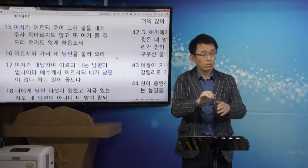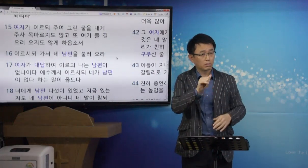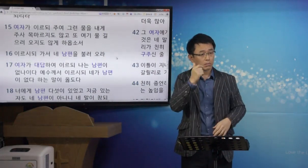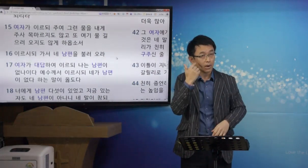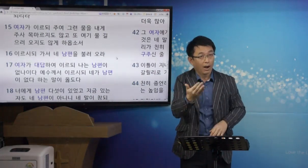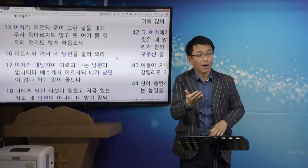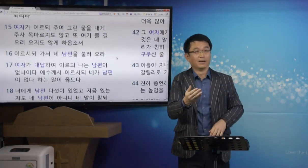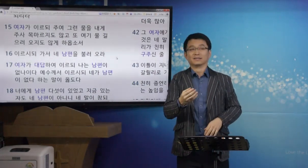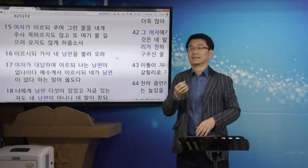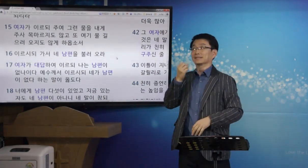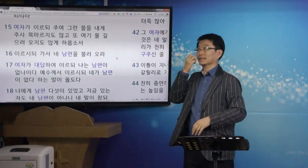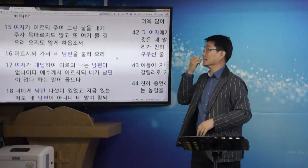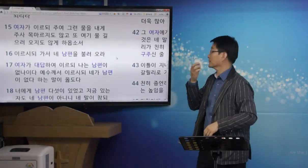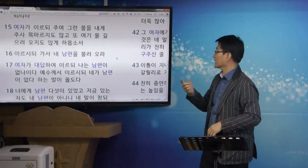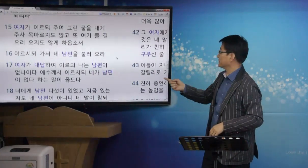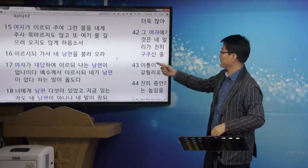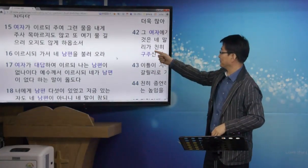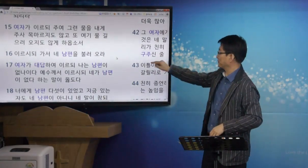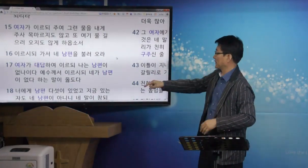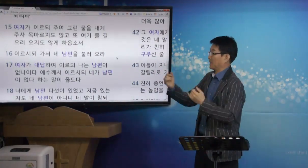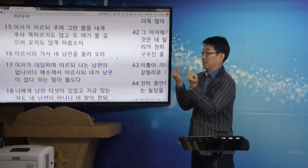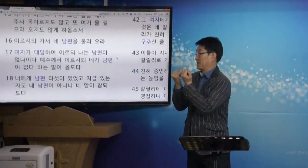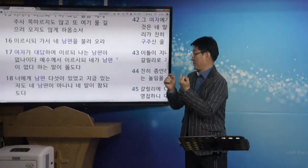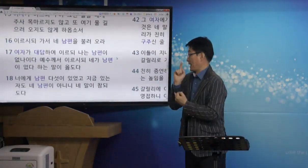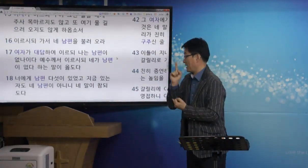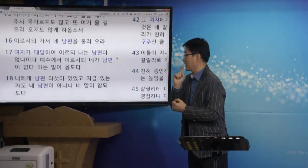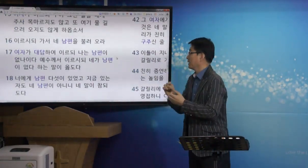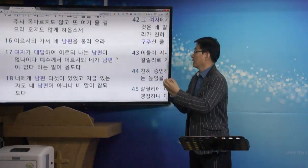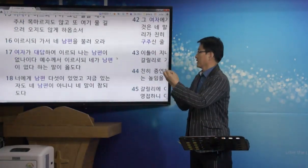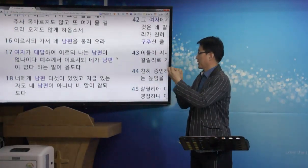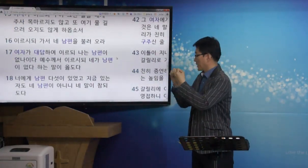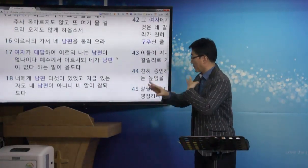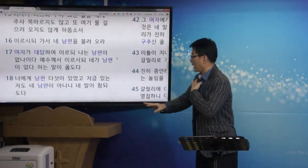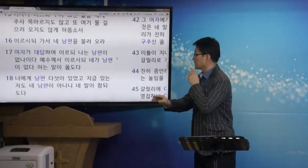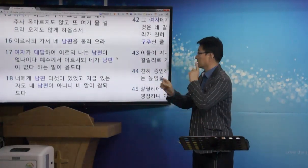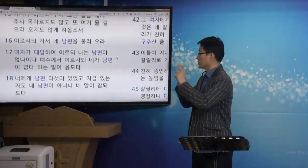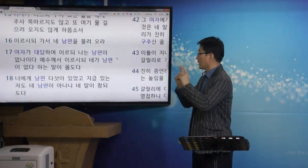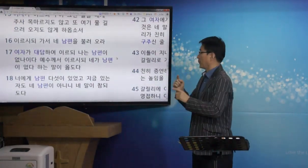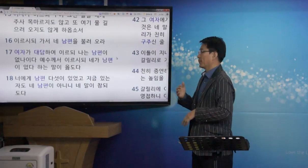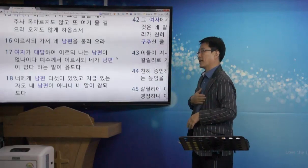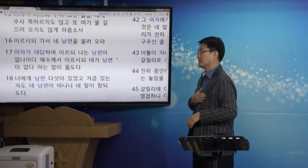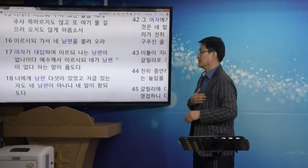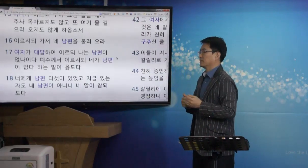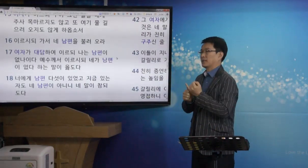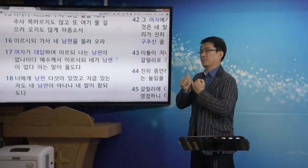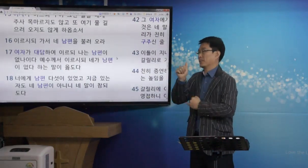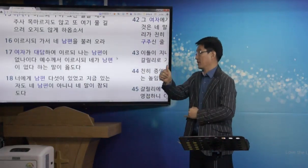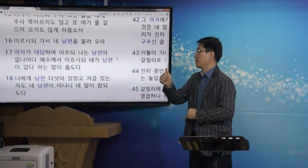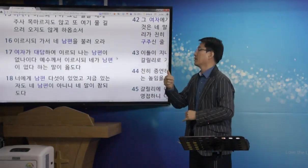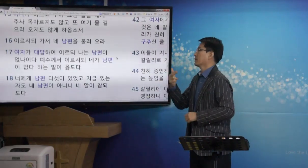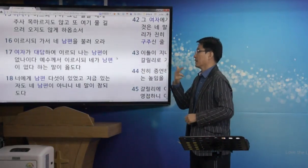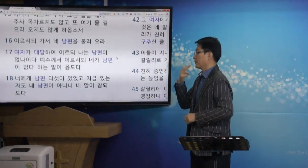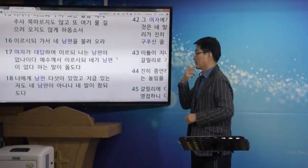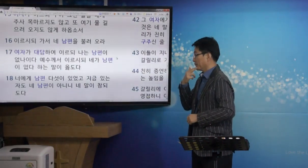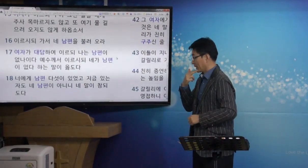남편이 갑자기 무슨 상관입니까? 이 여자가 대답하여 이르되 나는 남편이 없나이다.